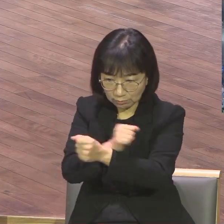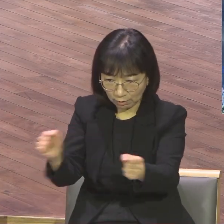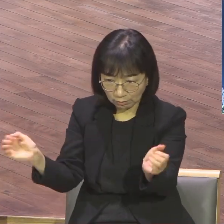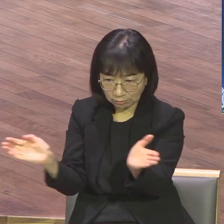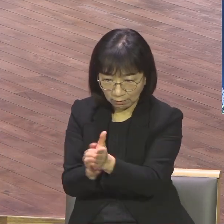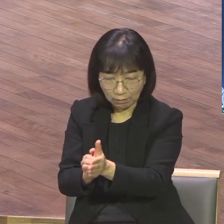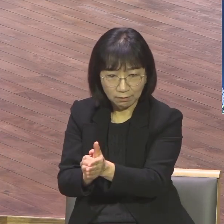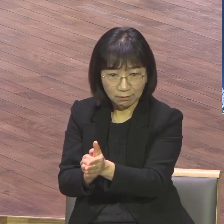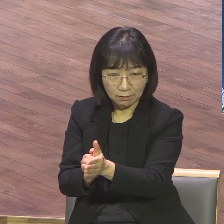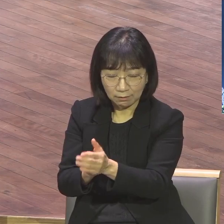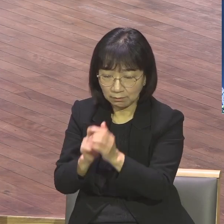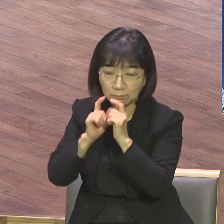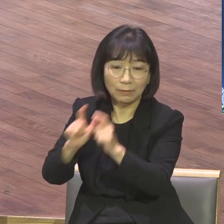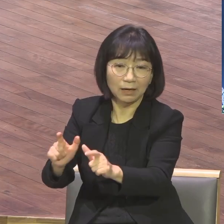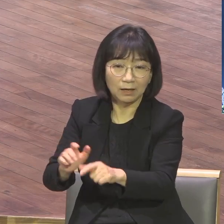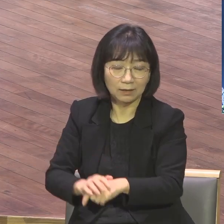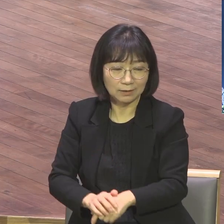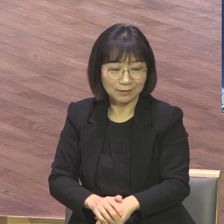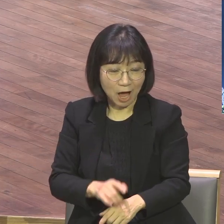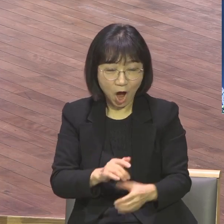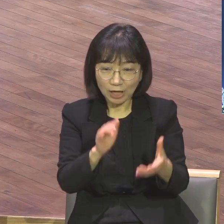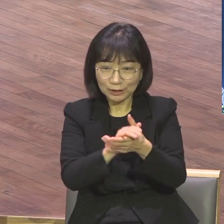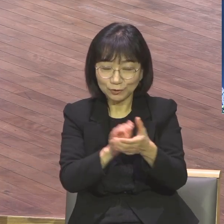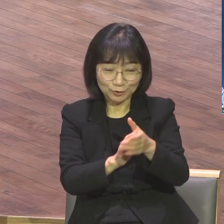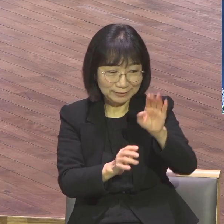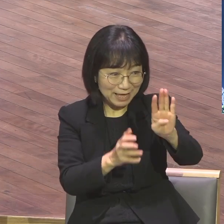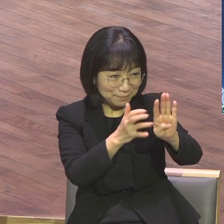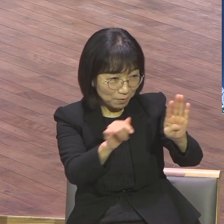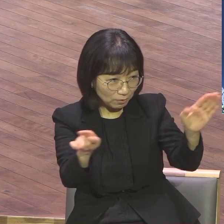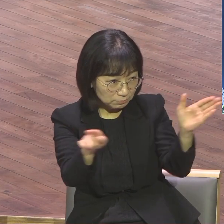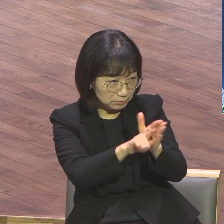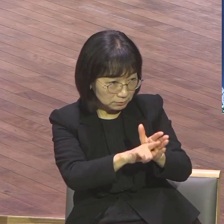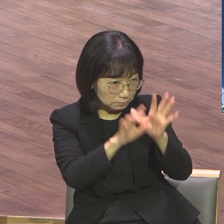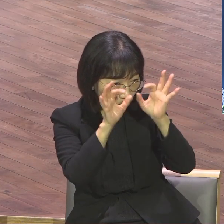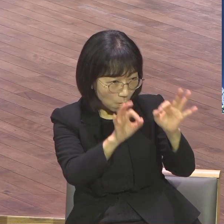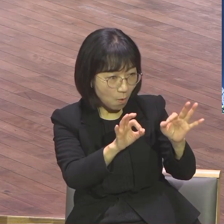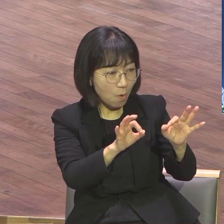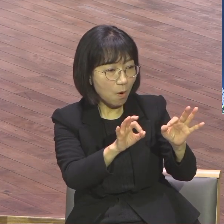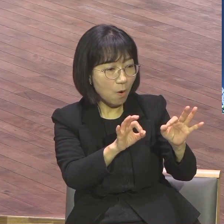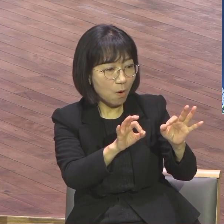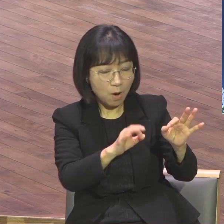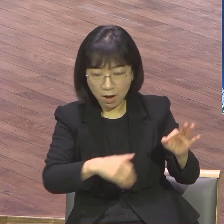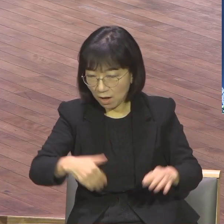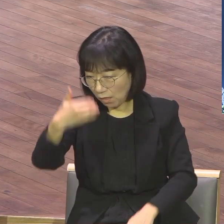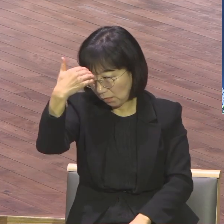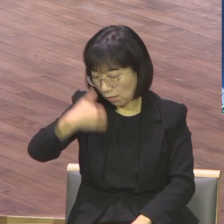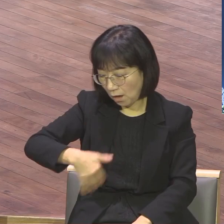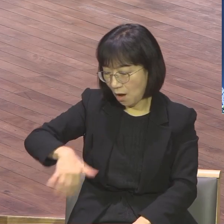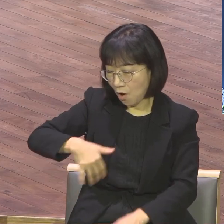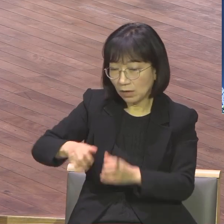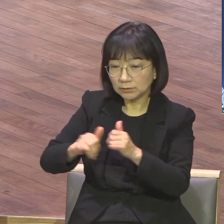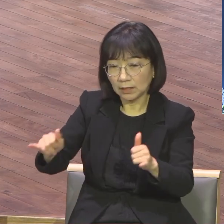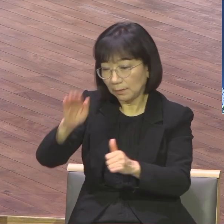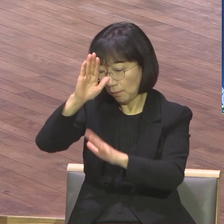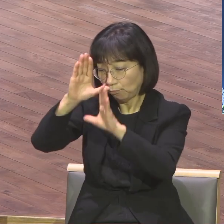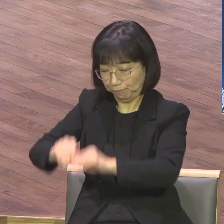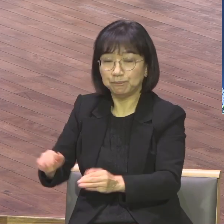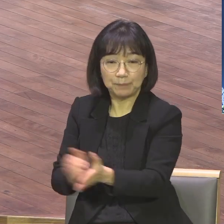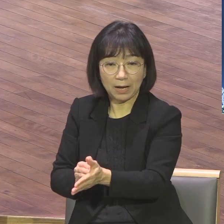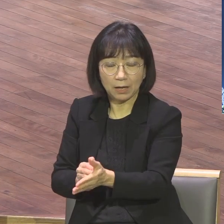하시니 예수님께서 내 친구의 믿음 보시고 그 정근병자의 병을 고쳐주십니다. 그런데 독특한